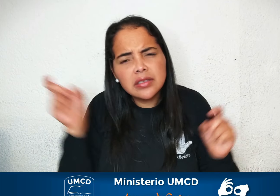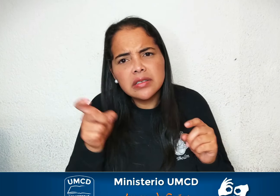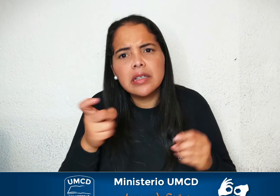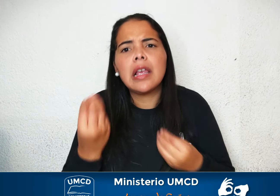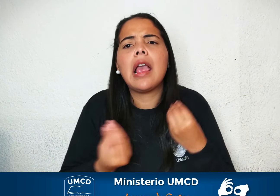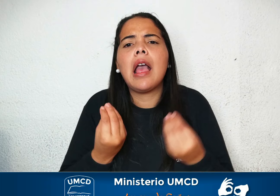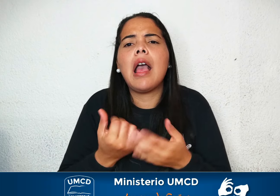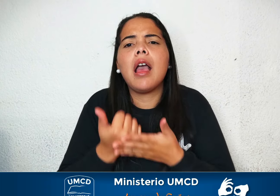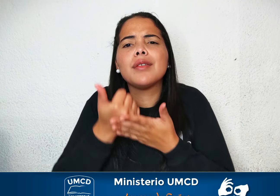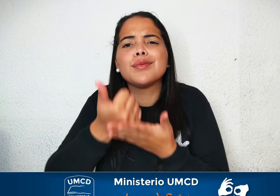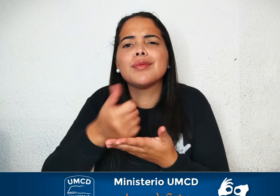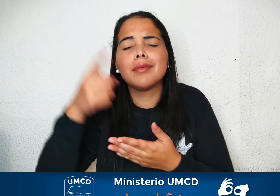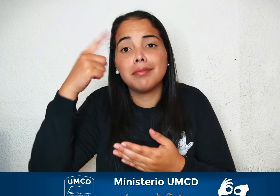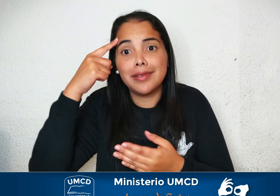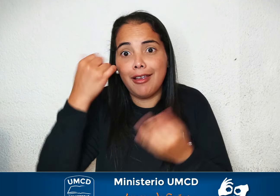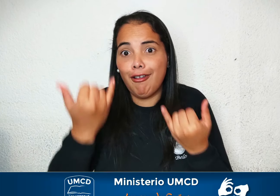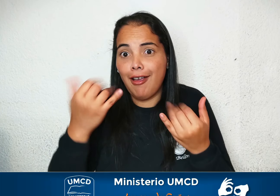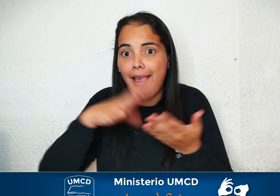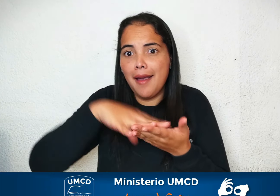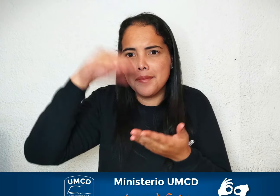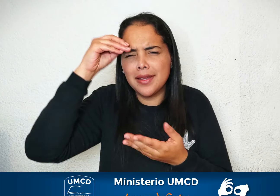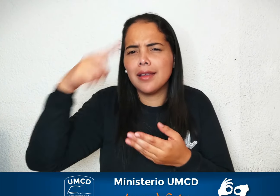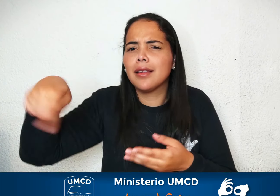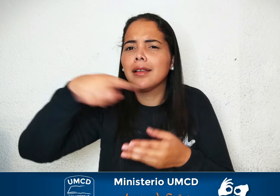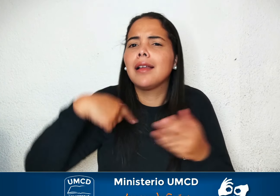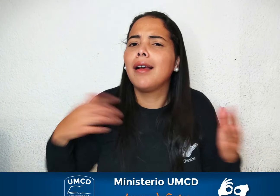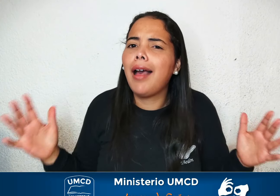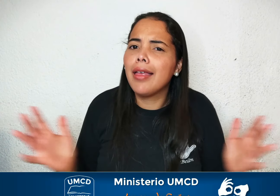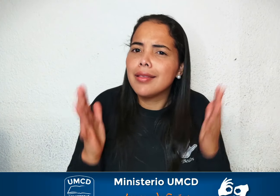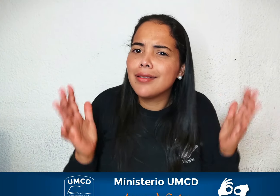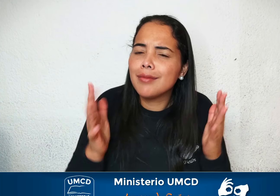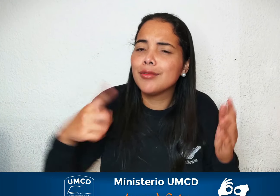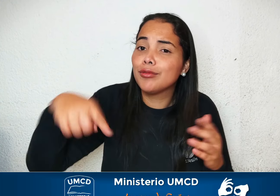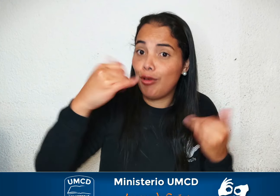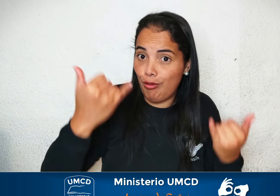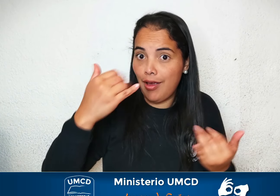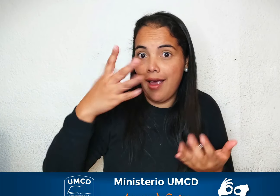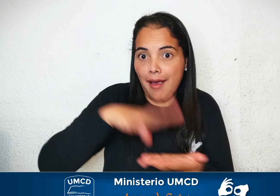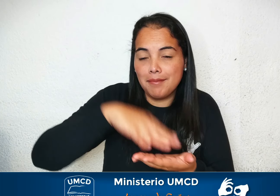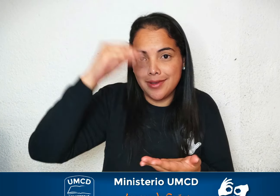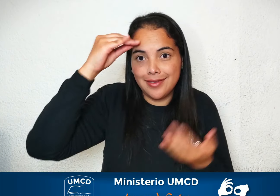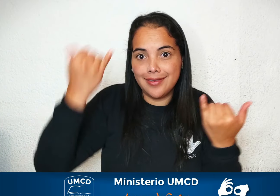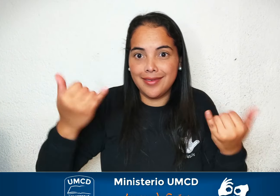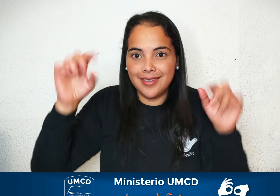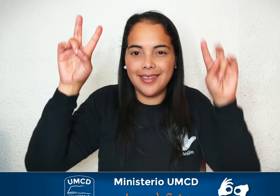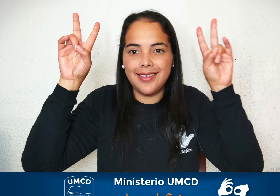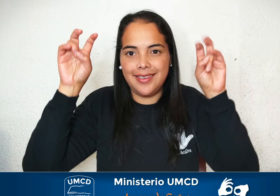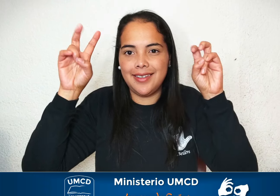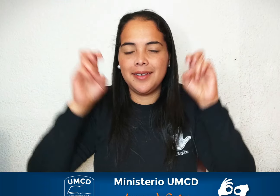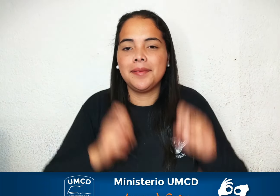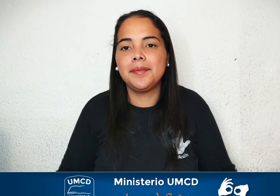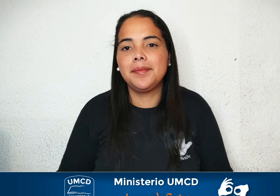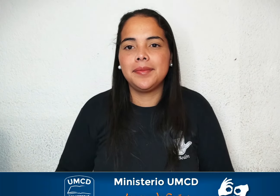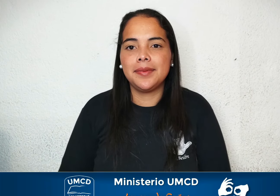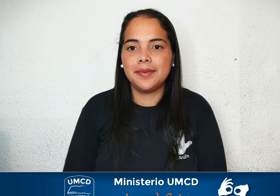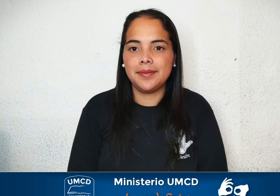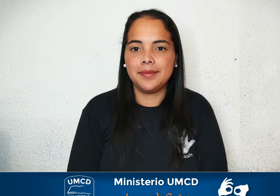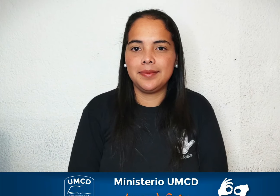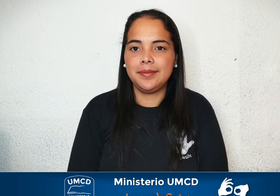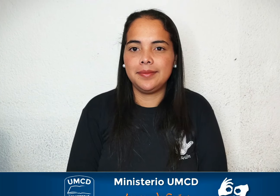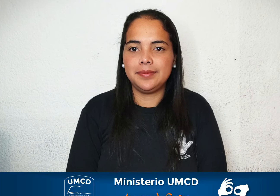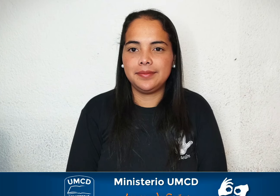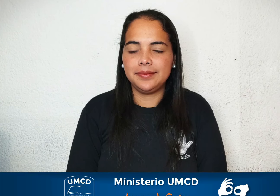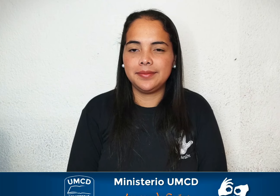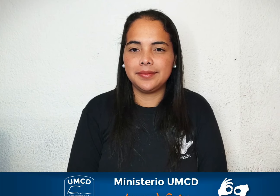a ver lo que los levitas le enseñan al pueblo en esta lección tan importante, aquí, en un momento con